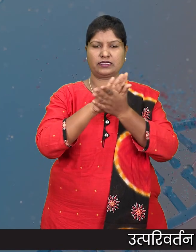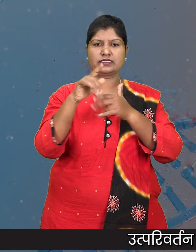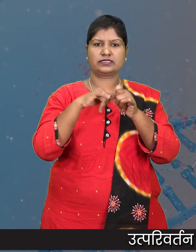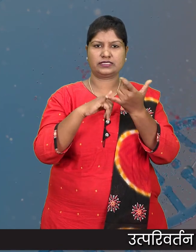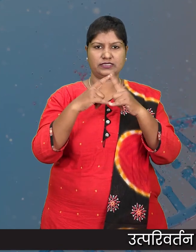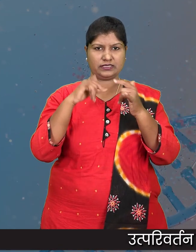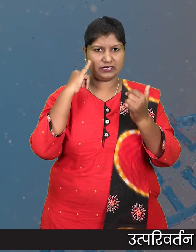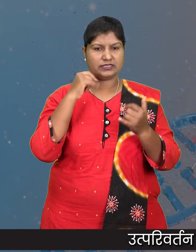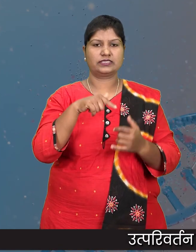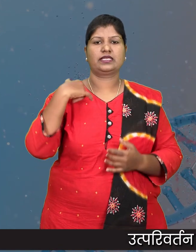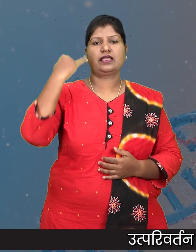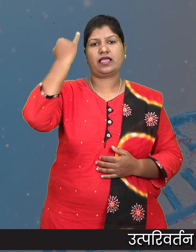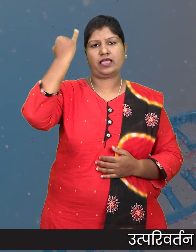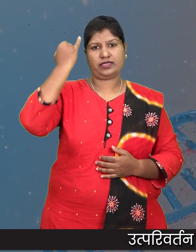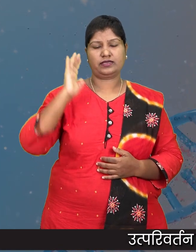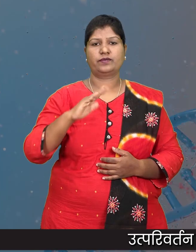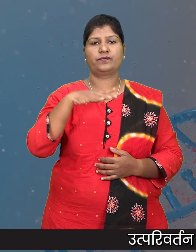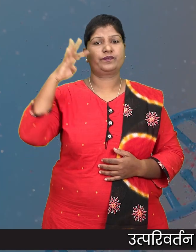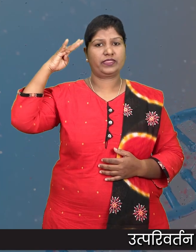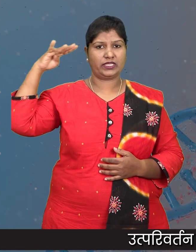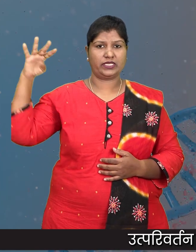विचारों का संश्लेषण है।